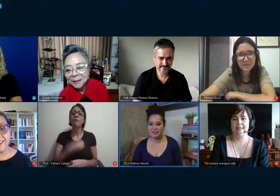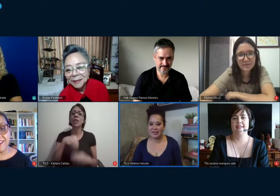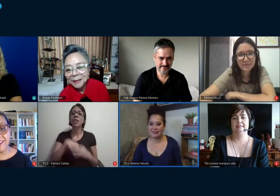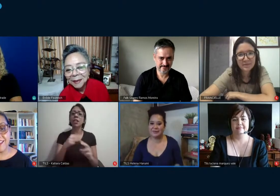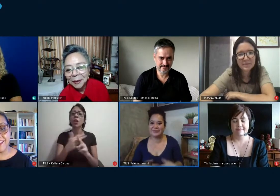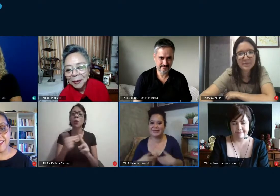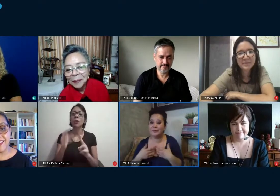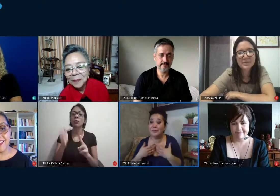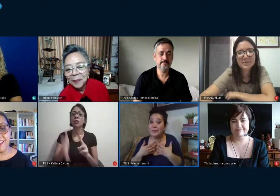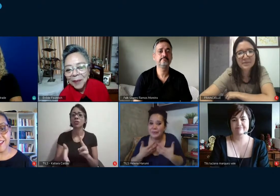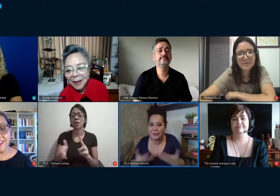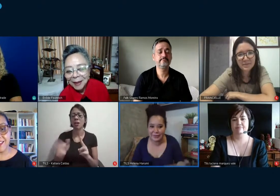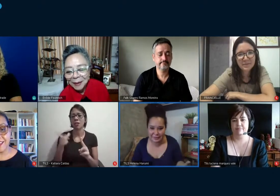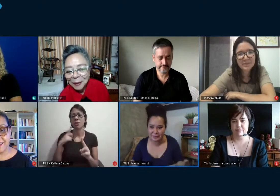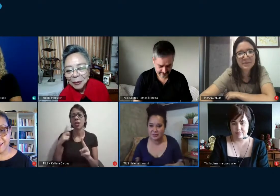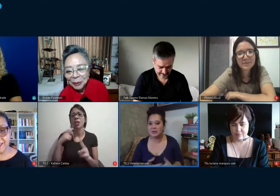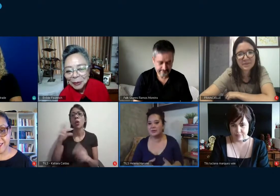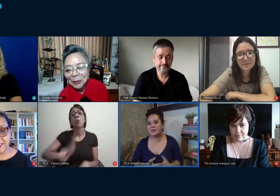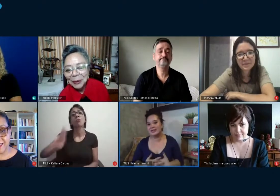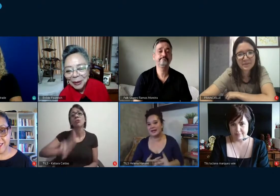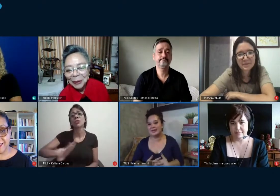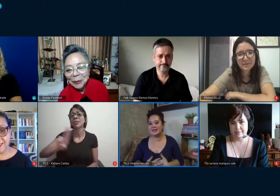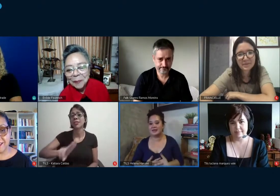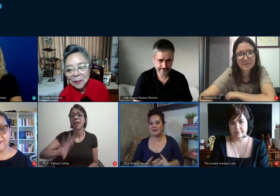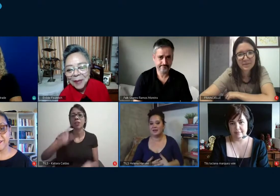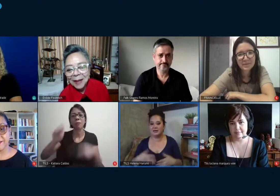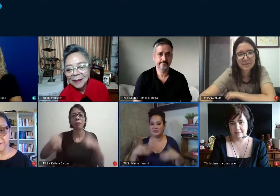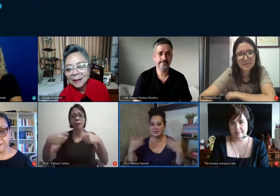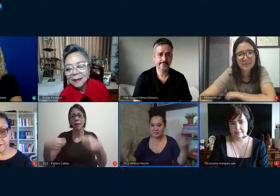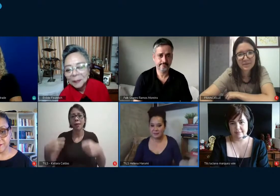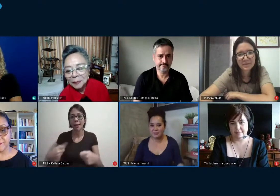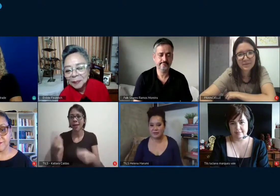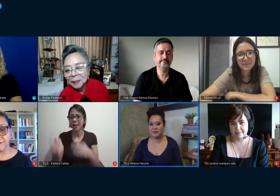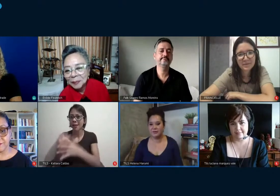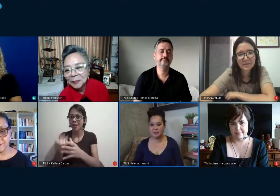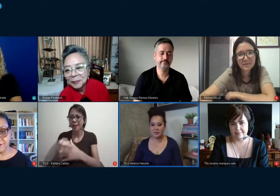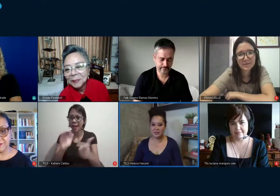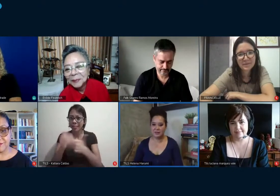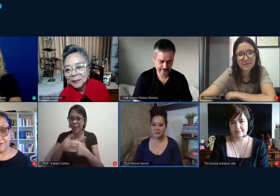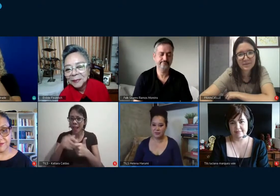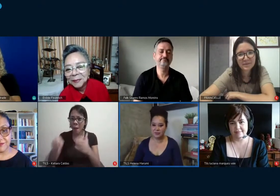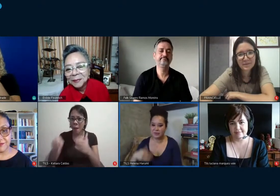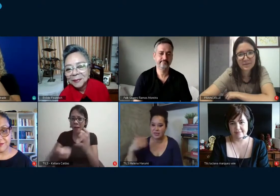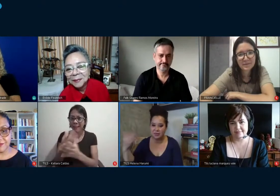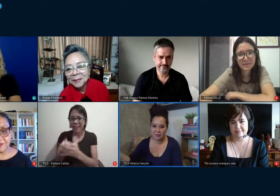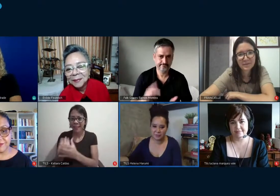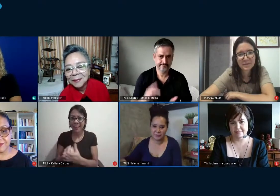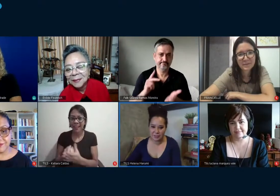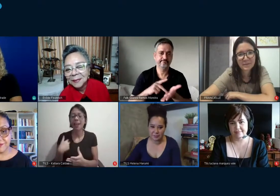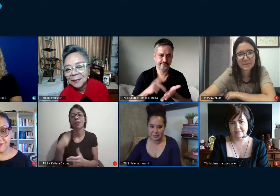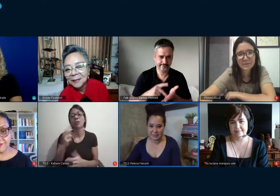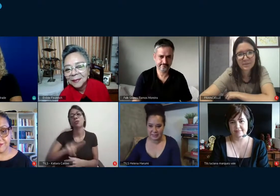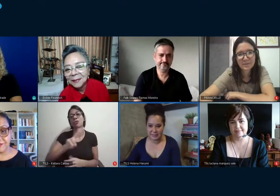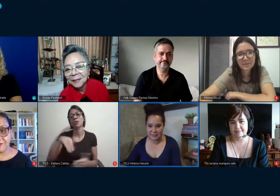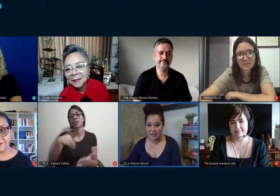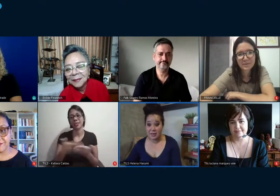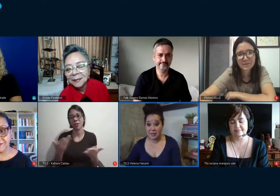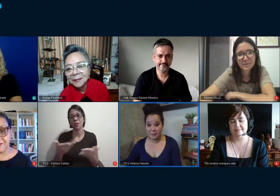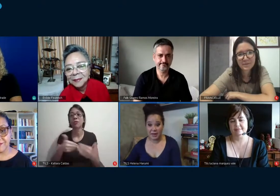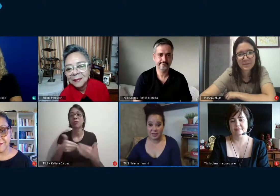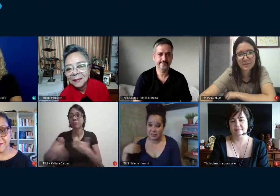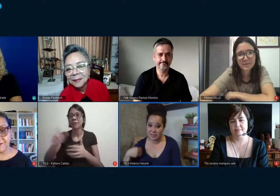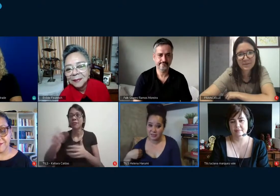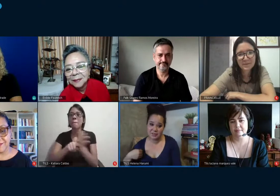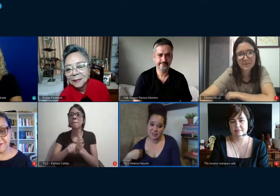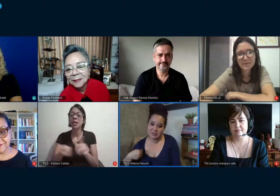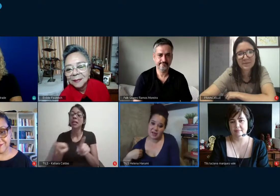A gente já tem usado muito os sinais que ele desenvolveu e todo o que ele criou durante a pesquisa. E